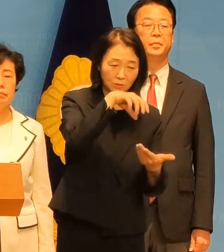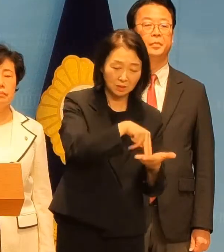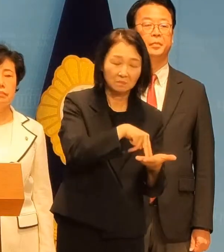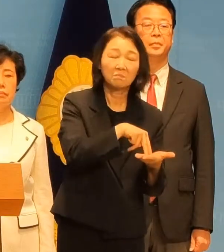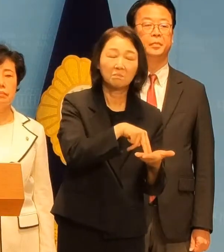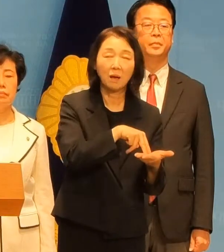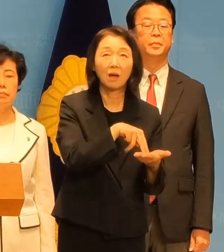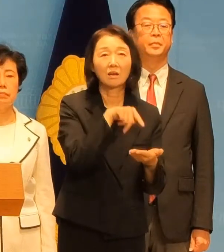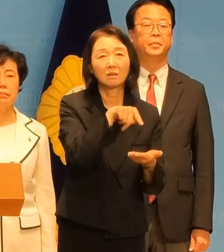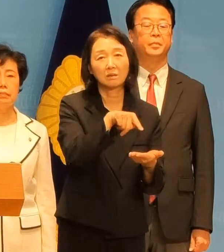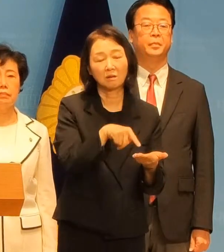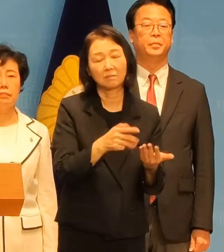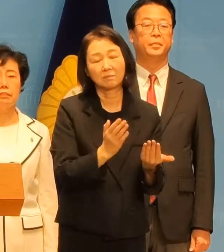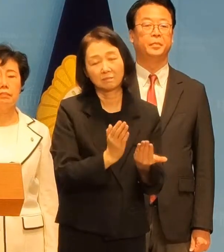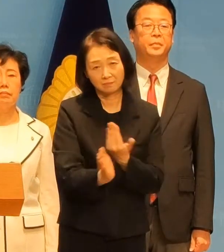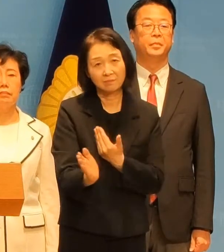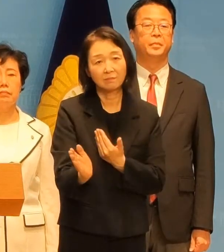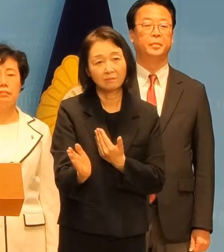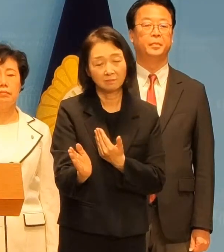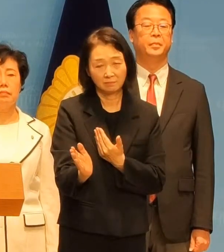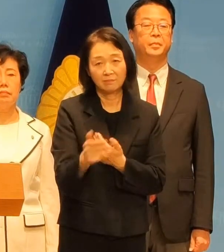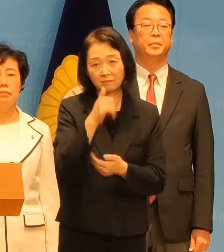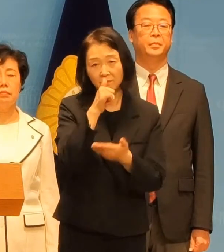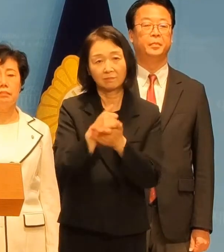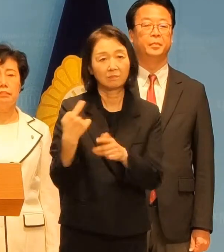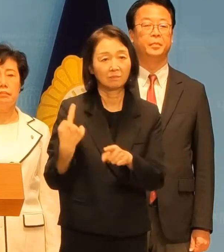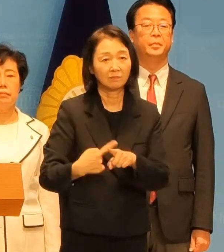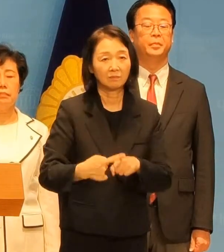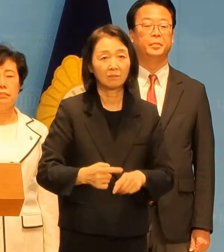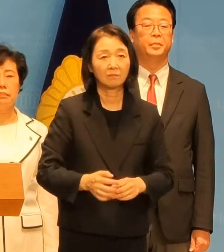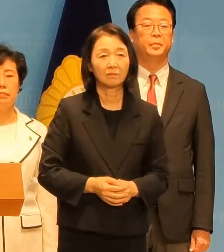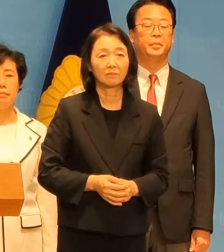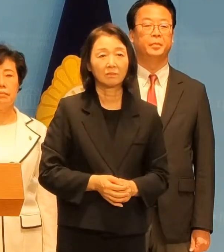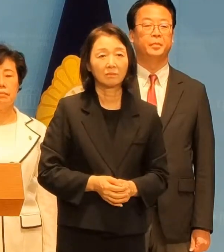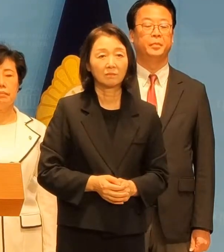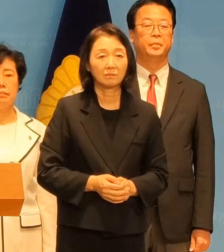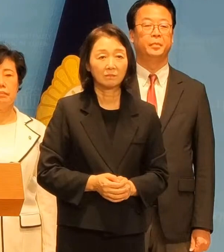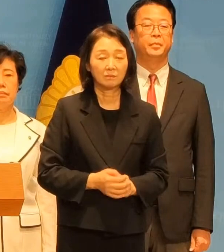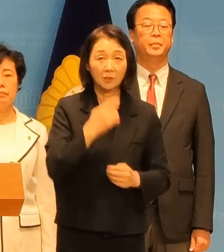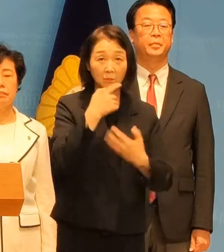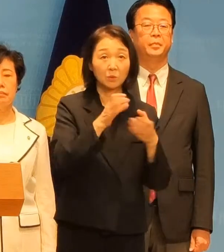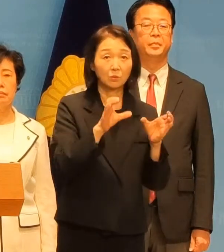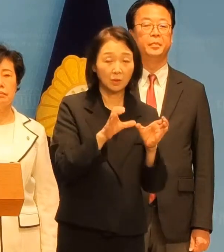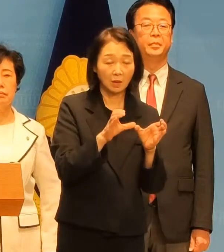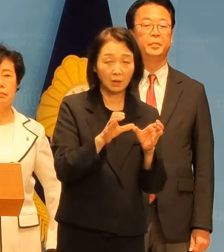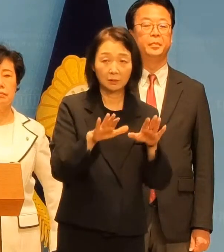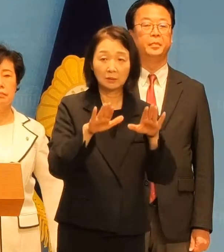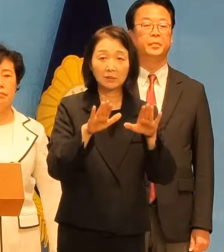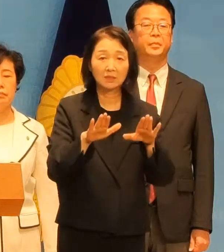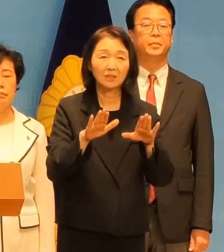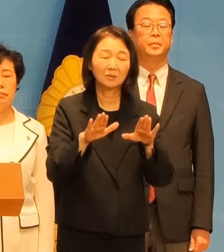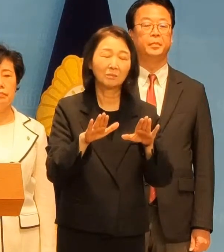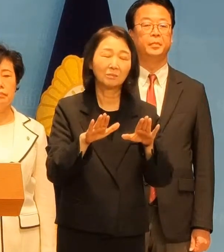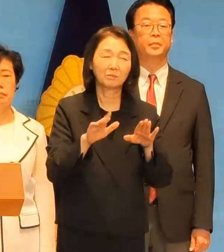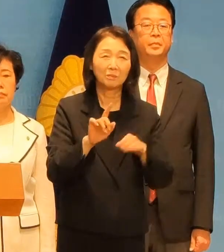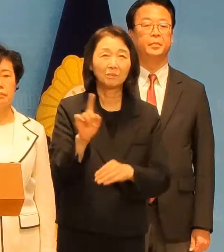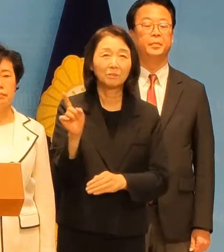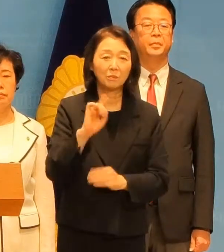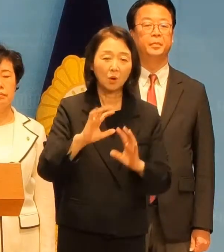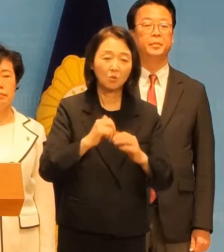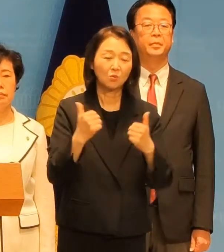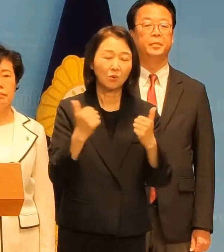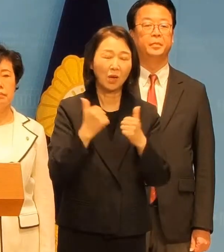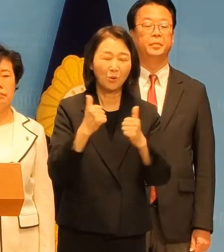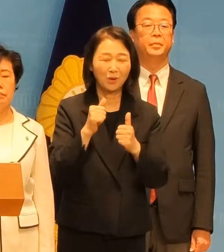정면으로 침탈하는 중대 범죄입니다. 자, 민주당은 지금 면책 특권을